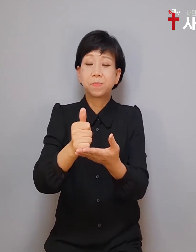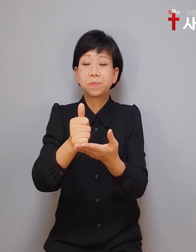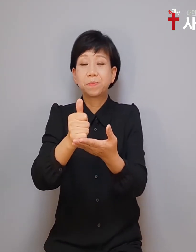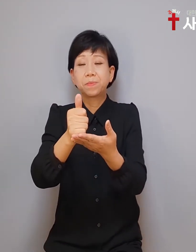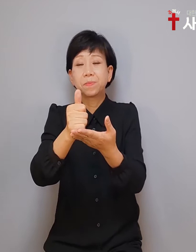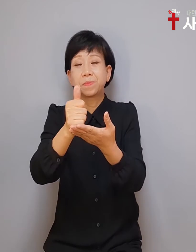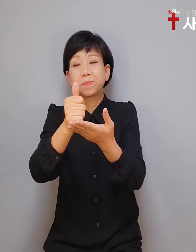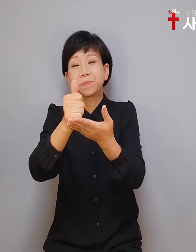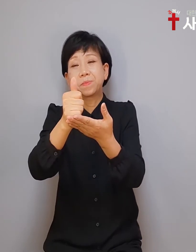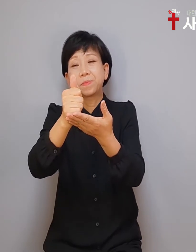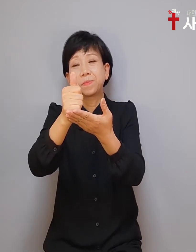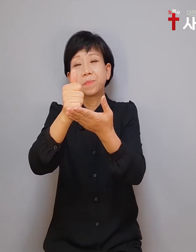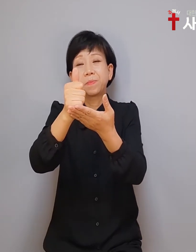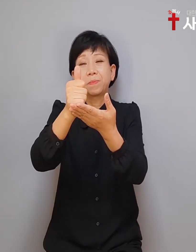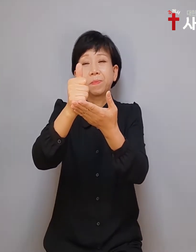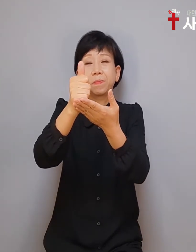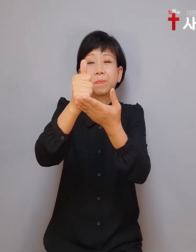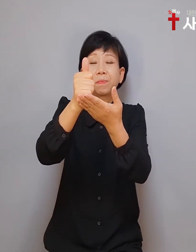하나님